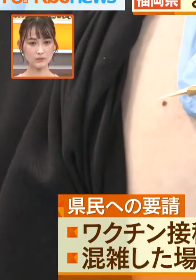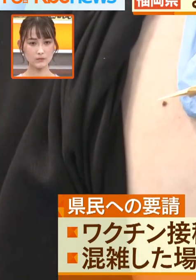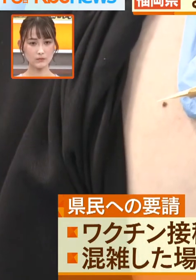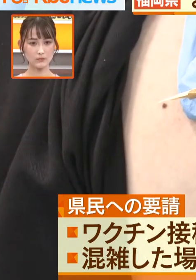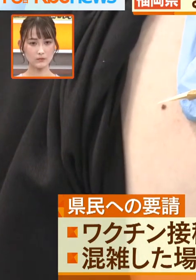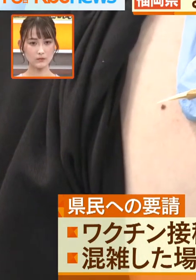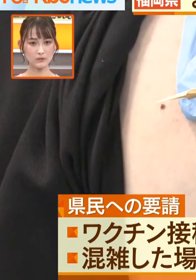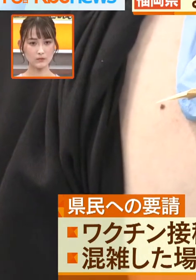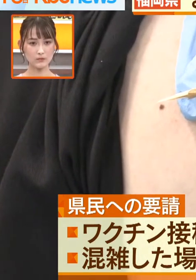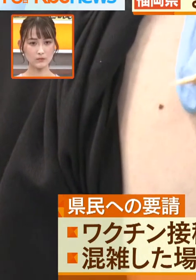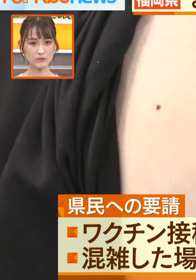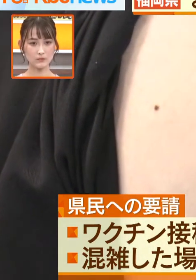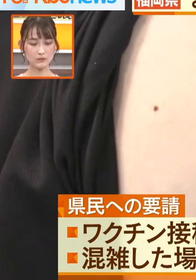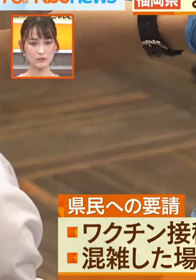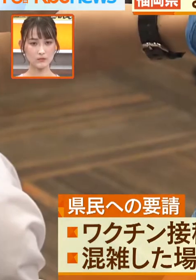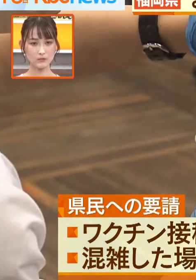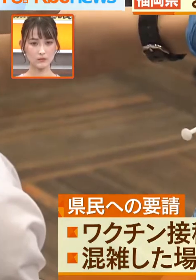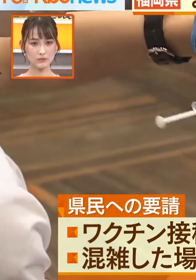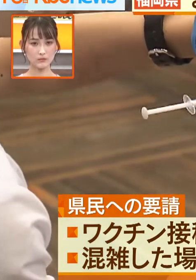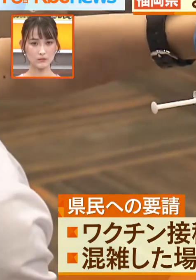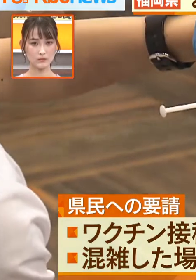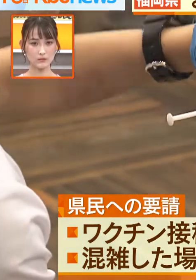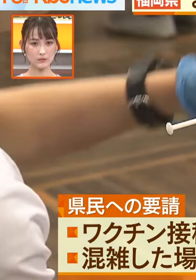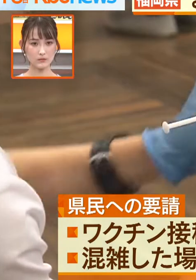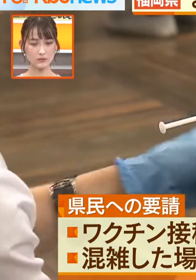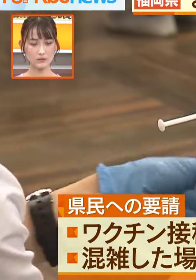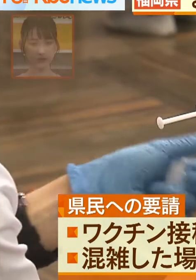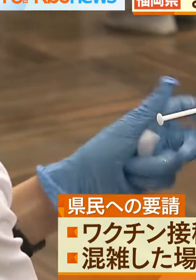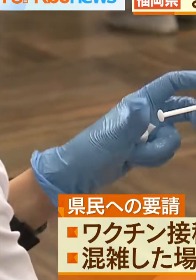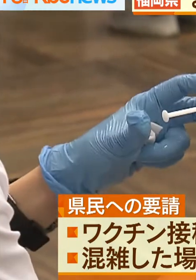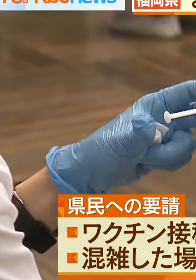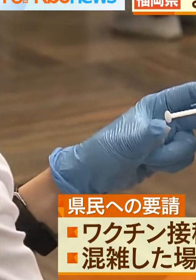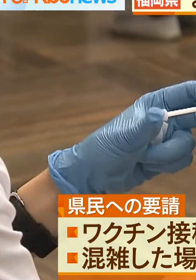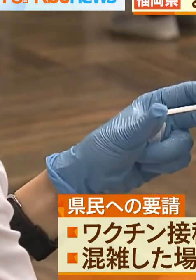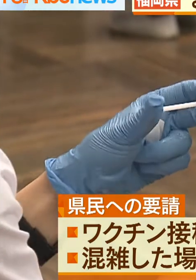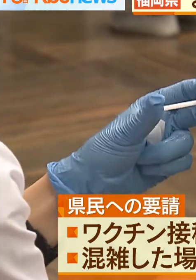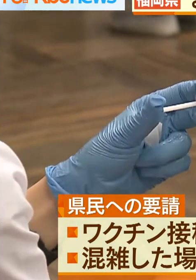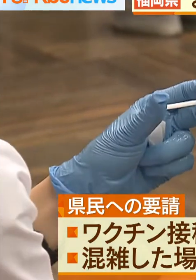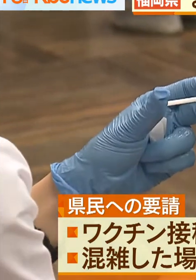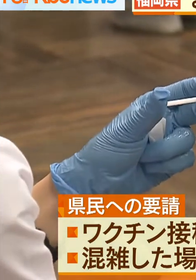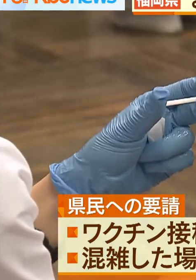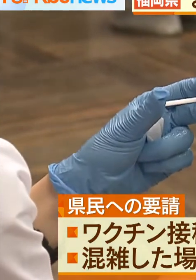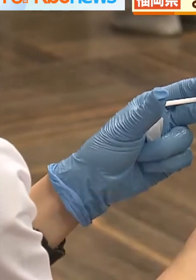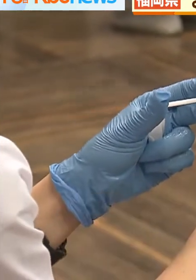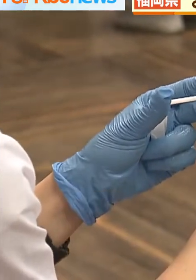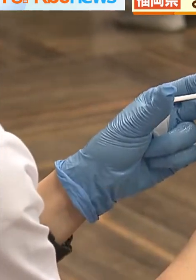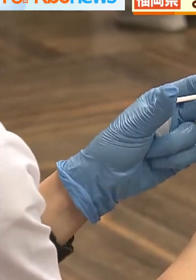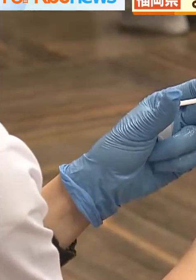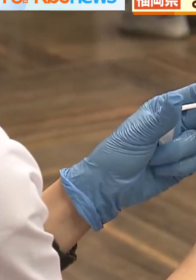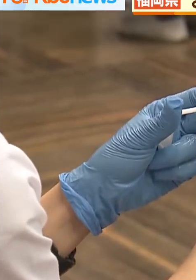出、発熱時の外出は控えるなど、これまでと同様の内容となっています。